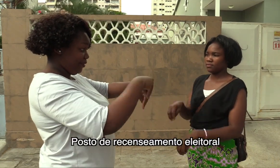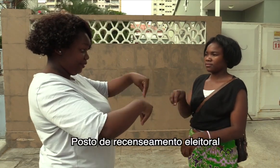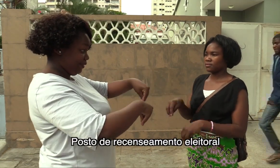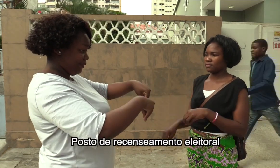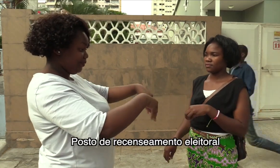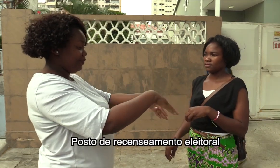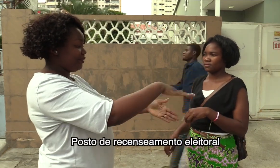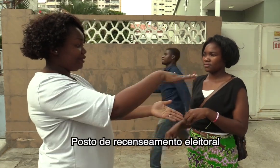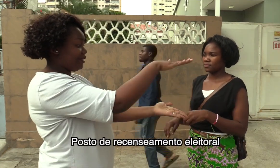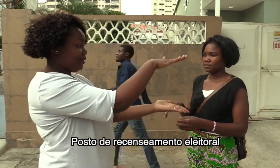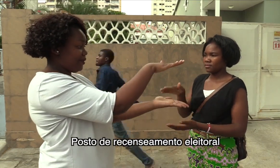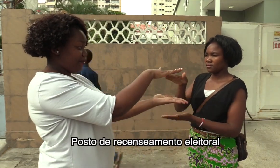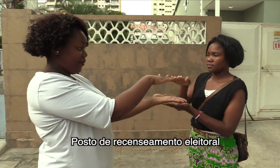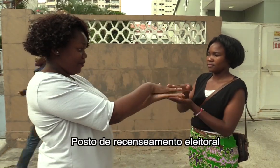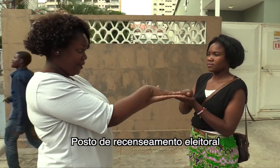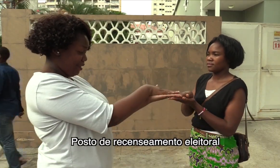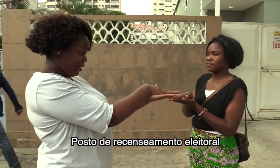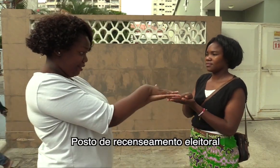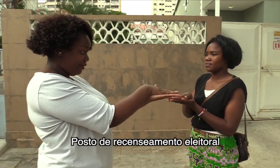Posto de recenseamento eleitoral.